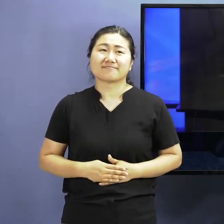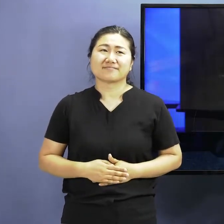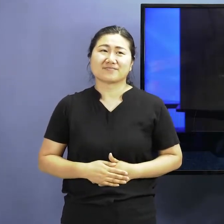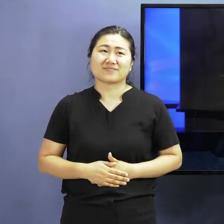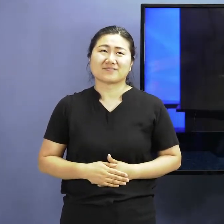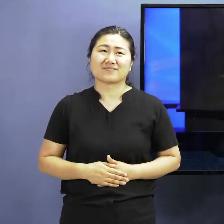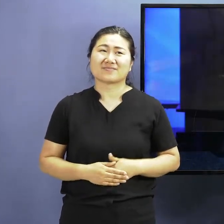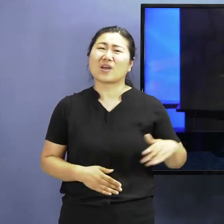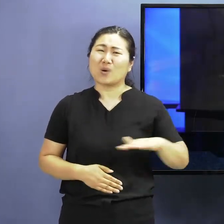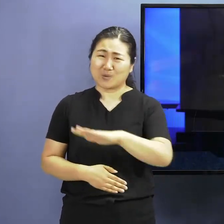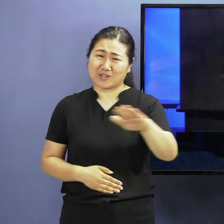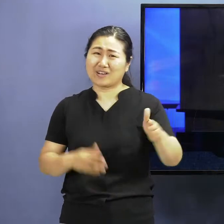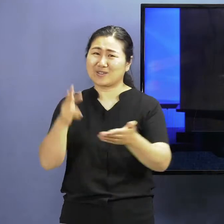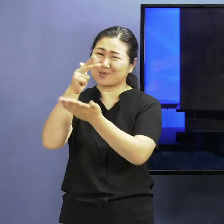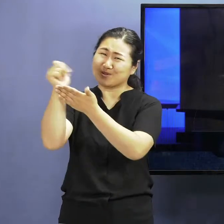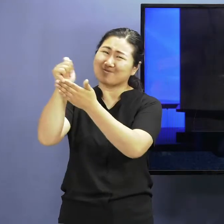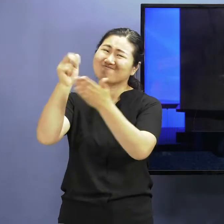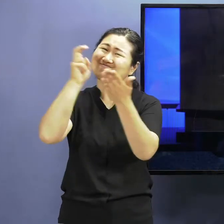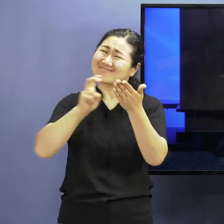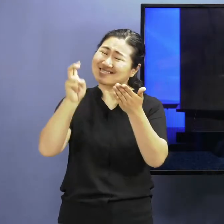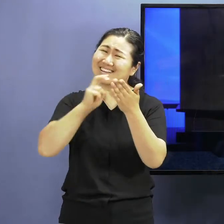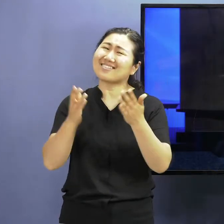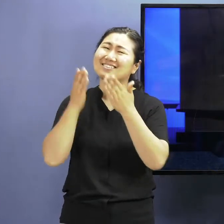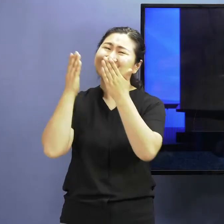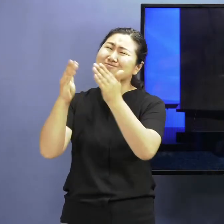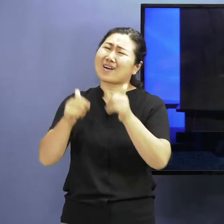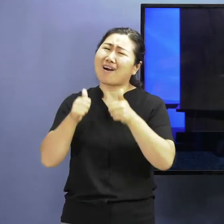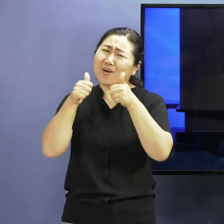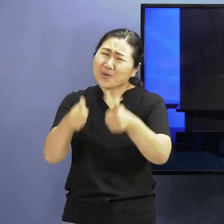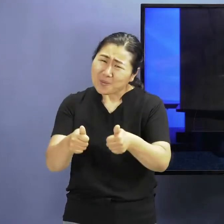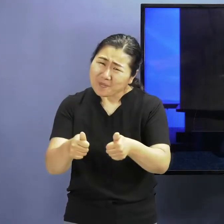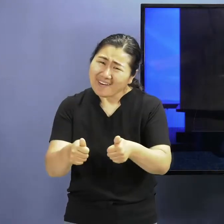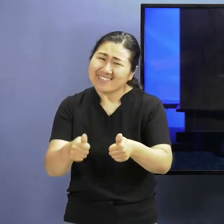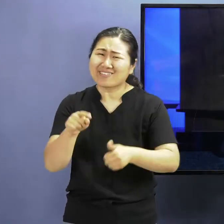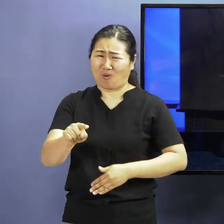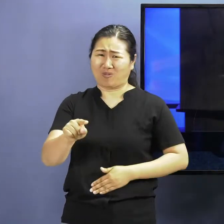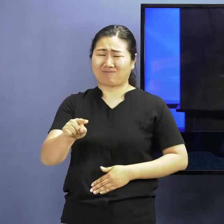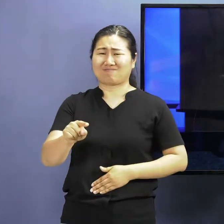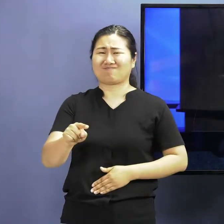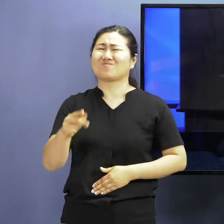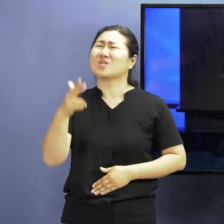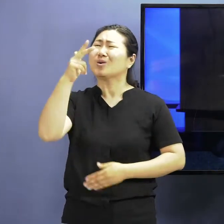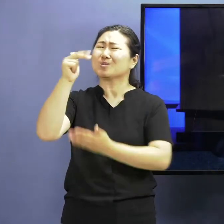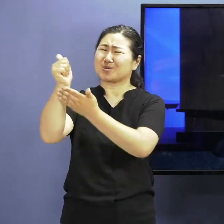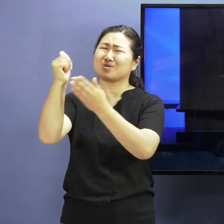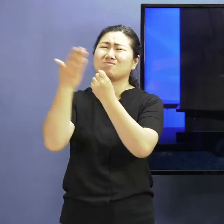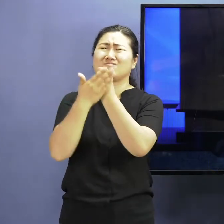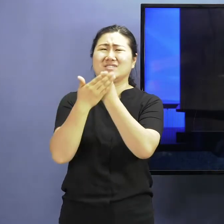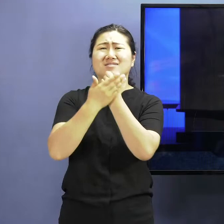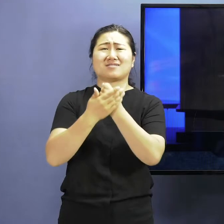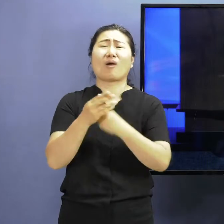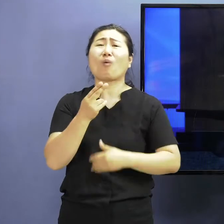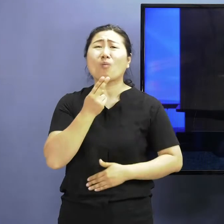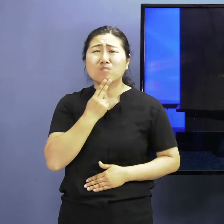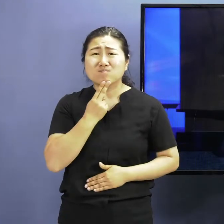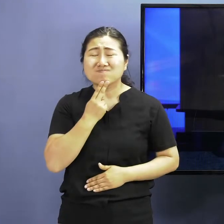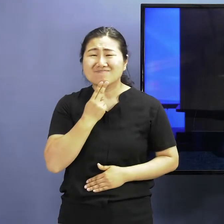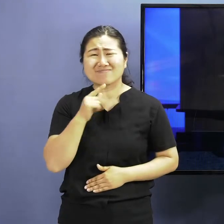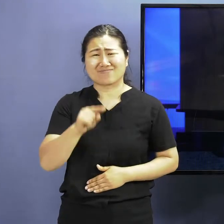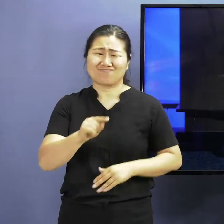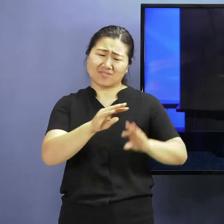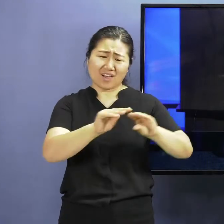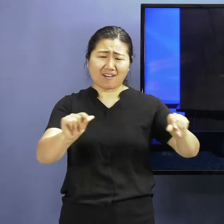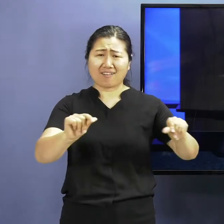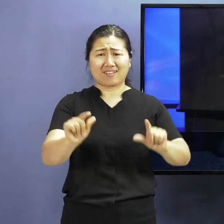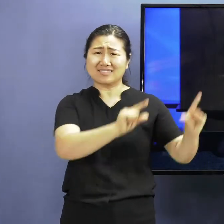우리가 주님을 찬양하고 경배할 수 있는 것, 주님의 은혜가 없이는 한순간도 우리가 이 땅 가운데 살아갈 수 없음을 고백합니다.